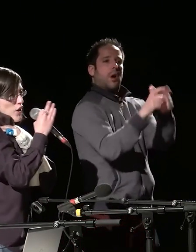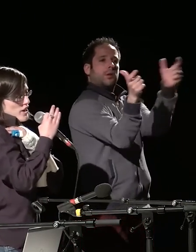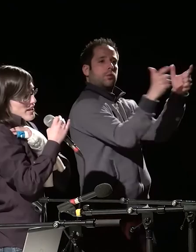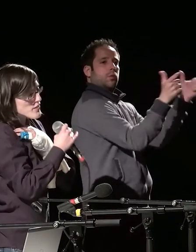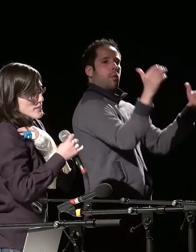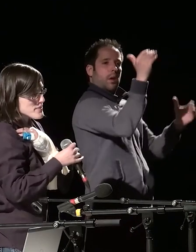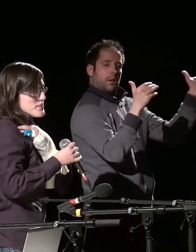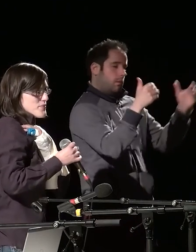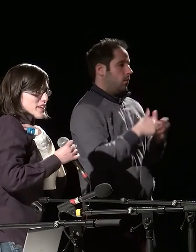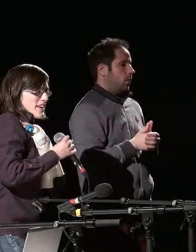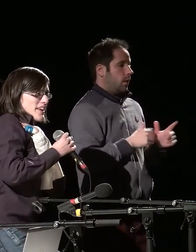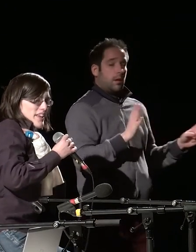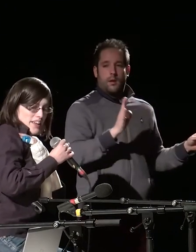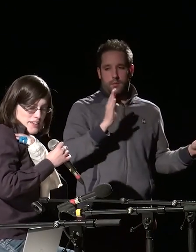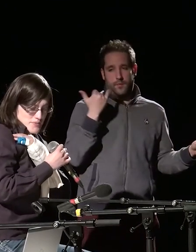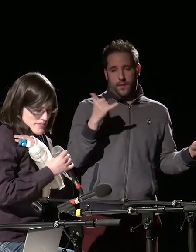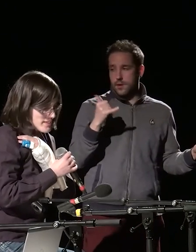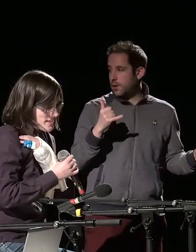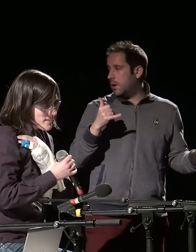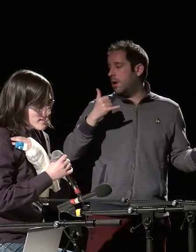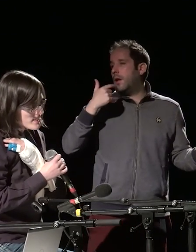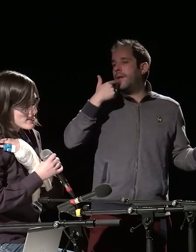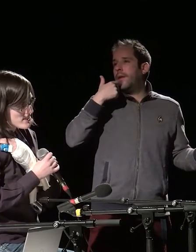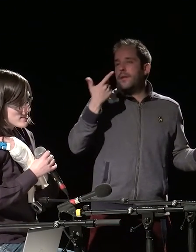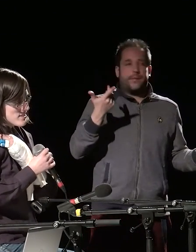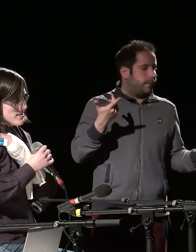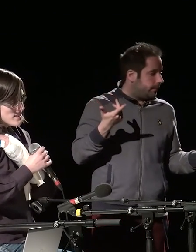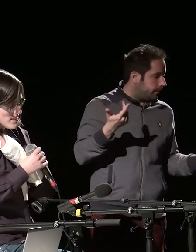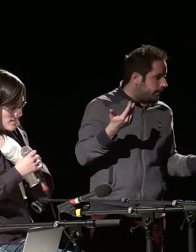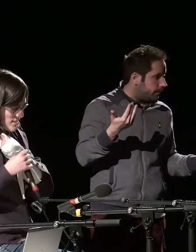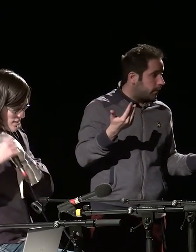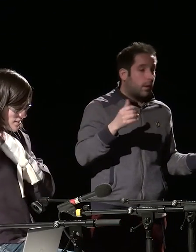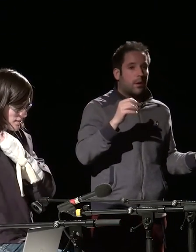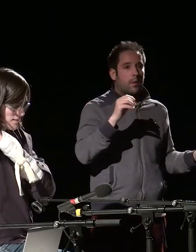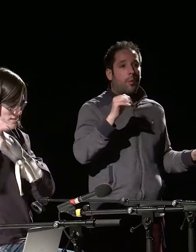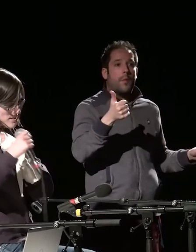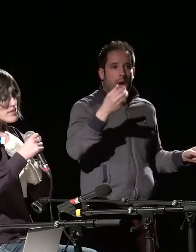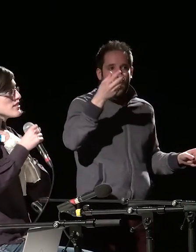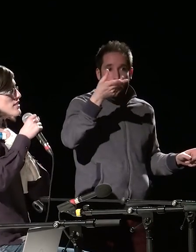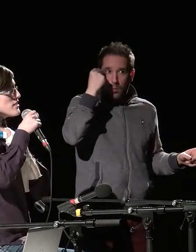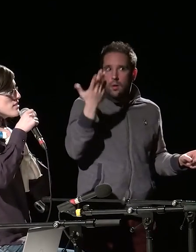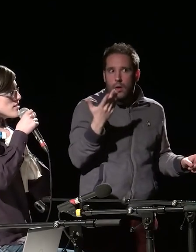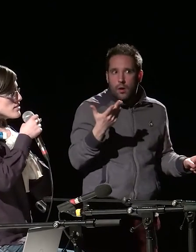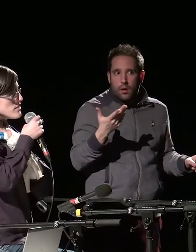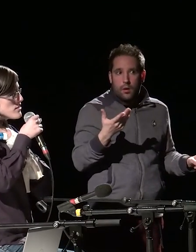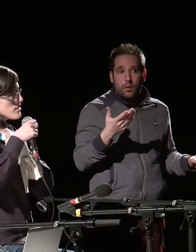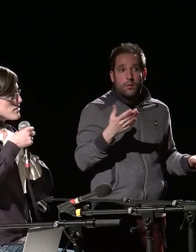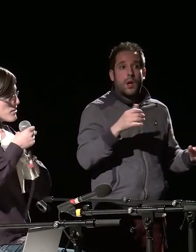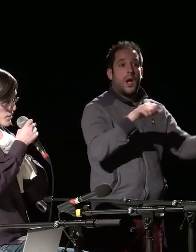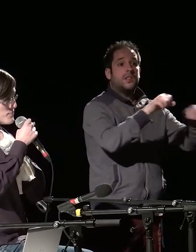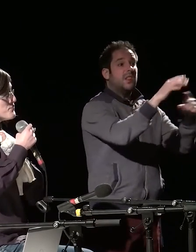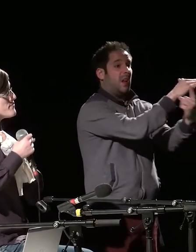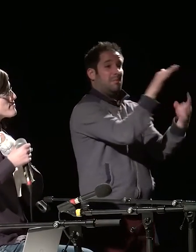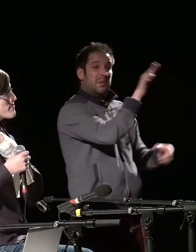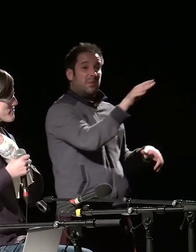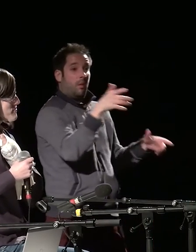de trier. Là où je veux en venir, c'est qu'en fait, déjà, Edune, on se rend compte qu'il est très dur de combattre ce système-là.